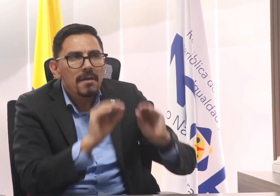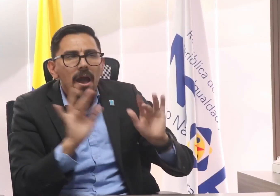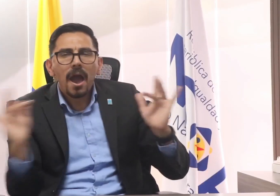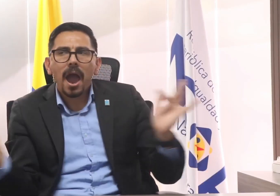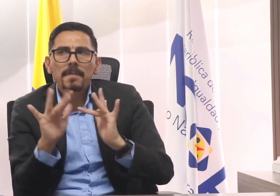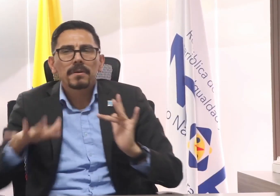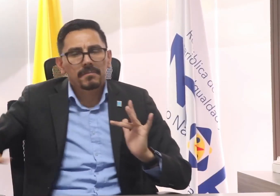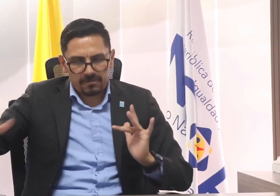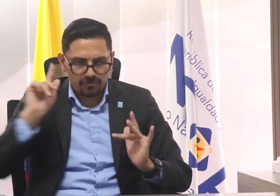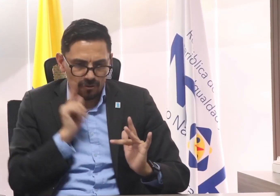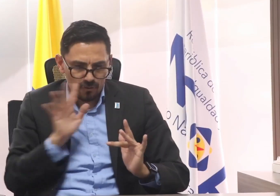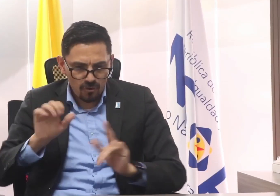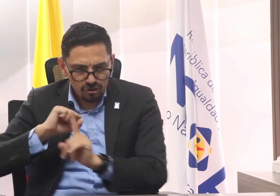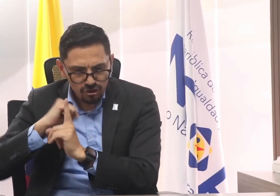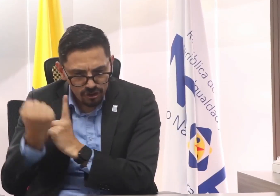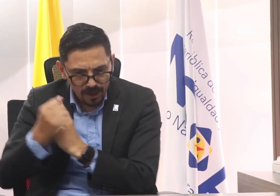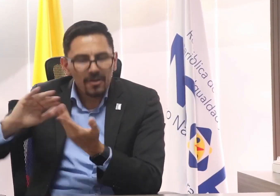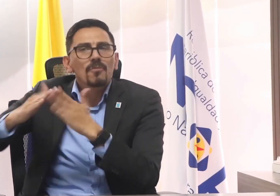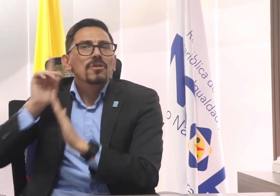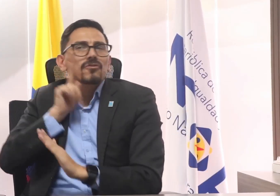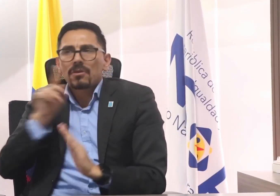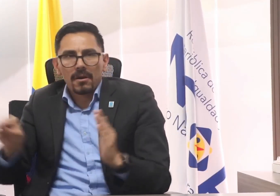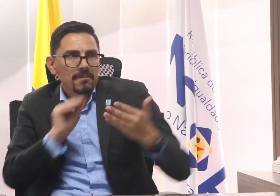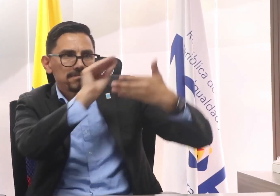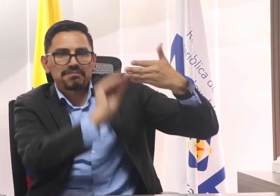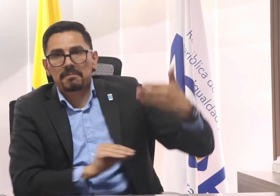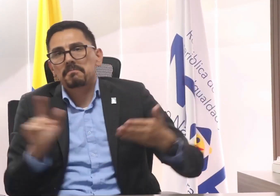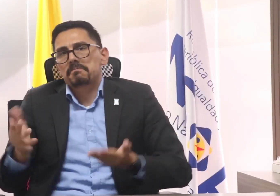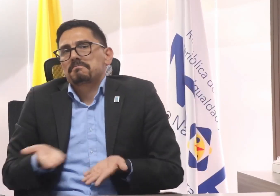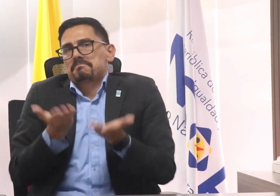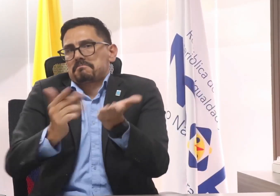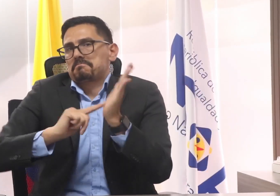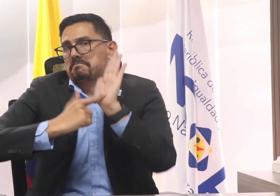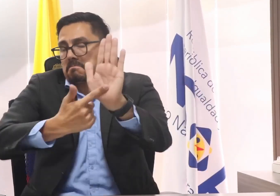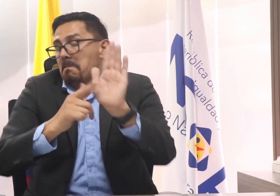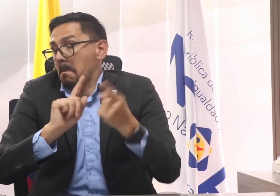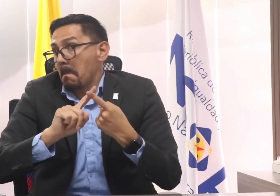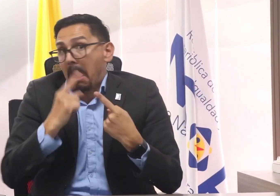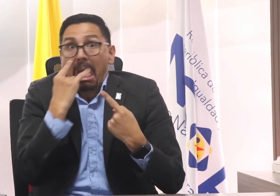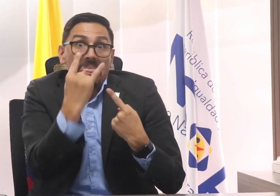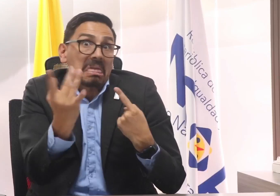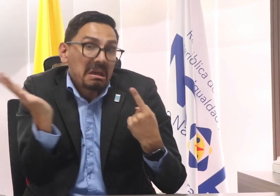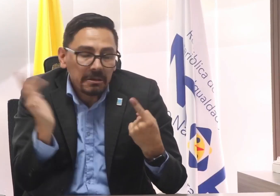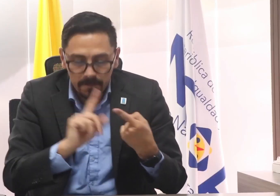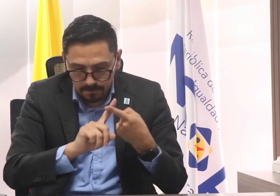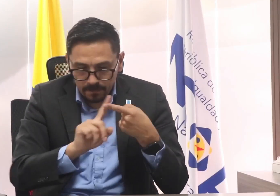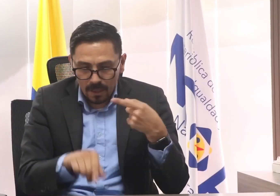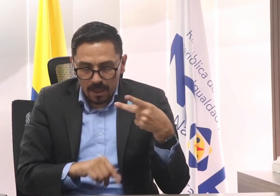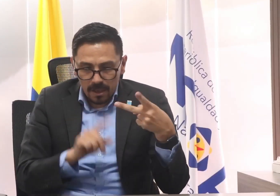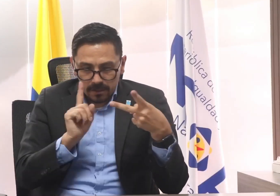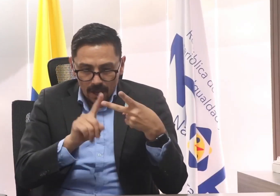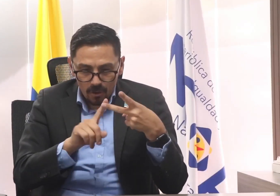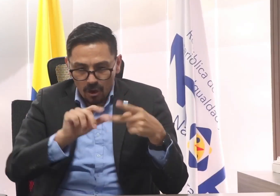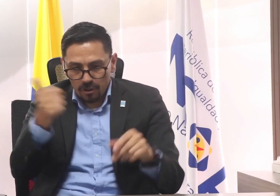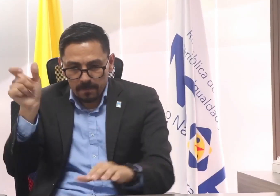comunidades sordas de Colombia, el cual es interesante y nos presentará a continuación.